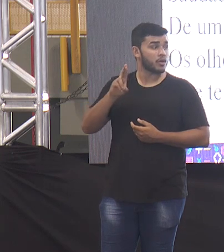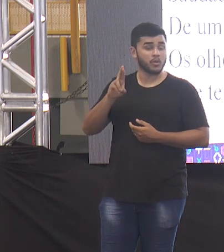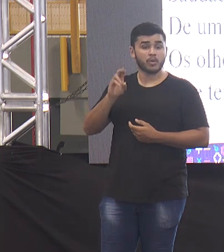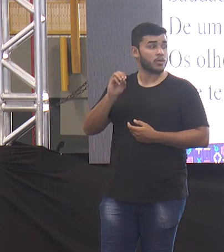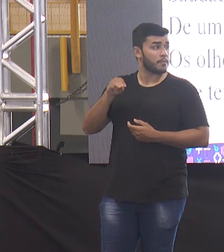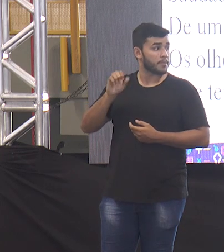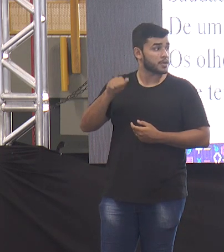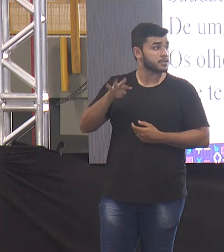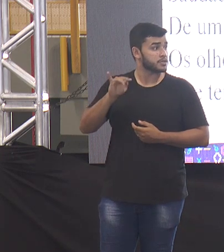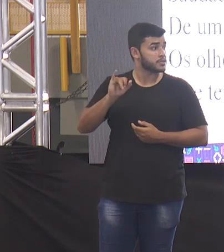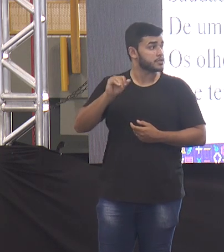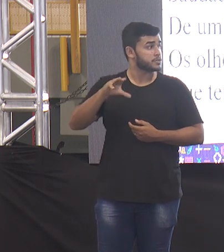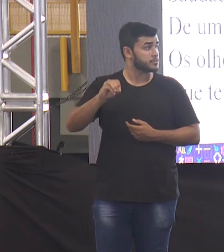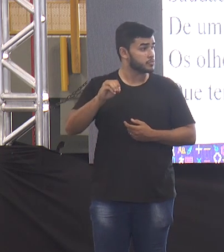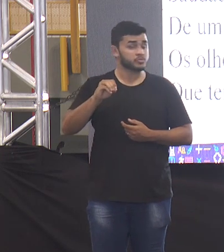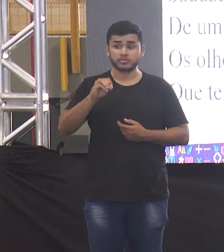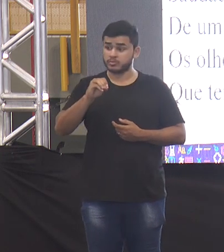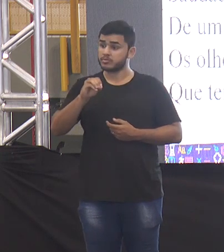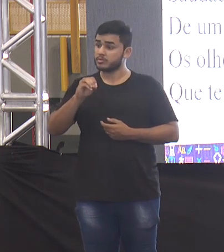Todo romântico é nacionalista.